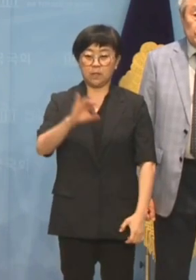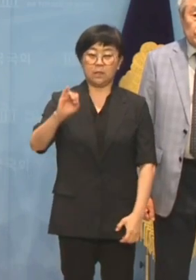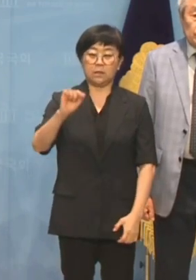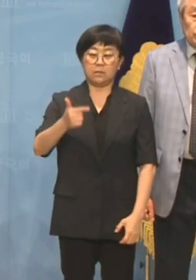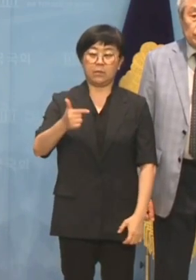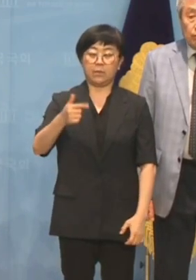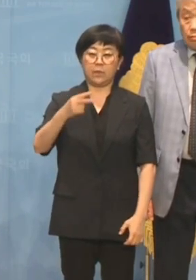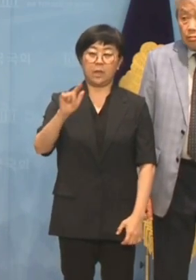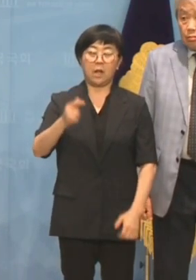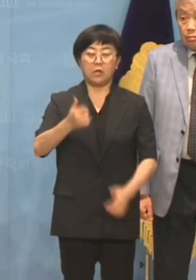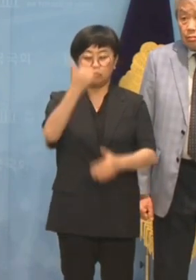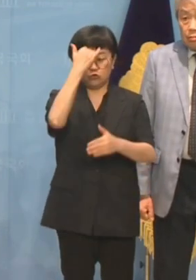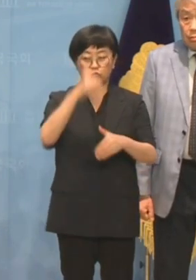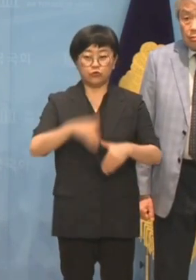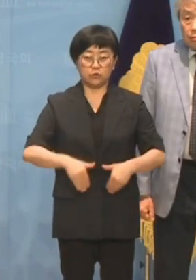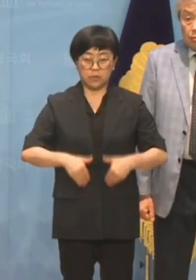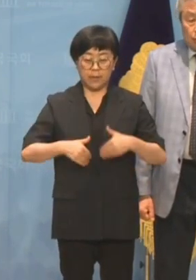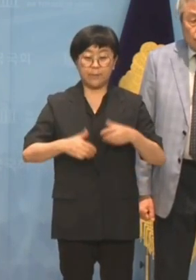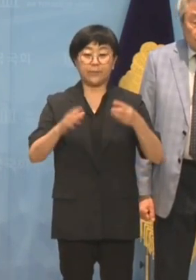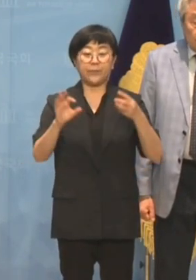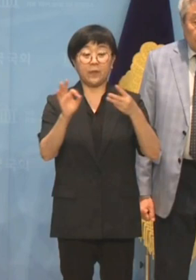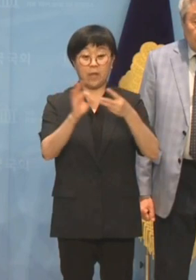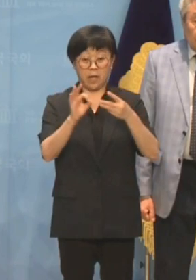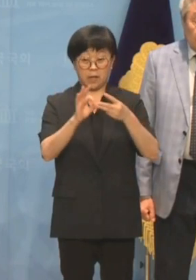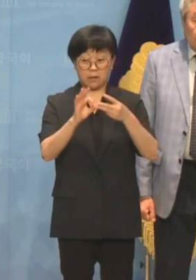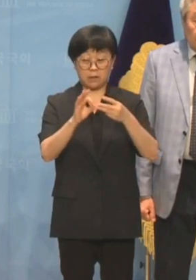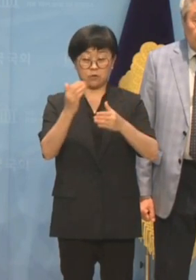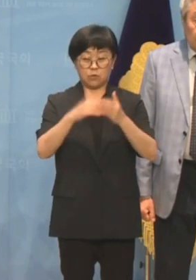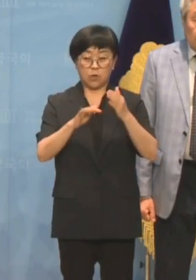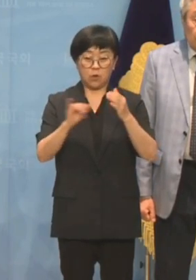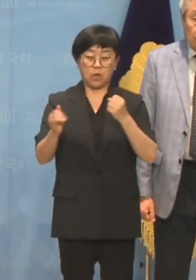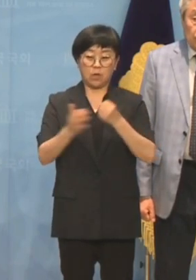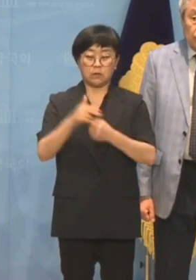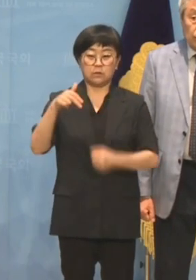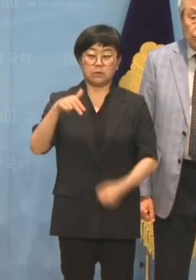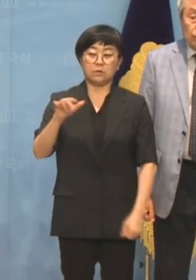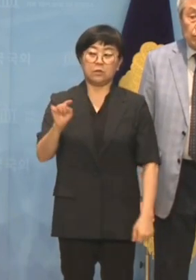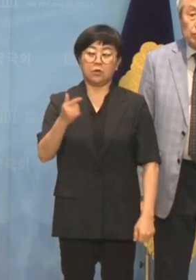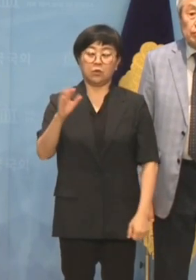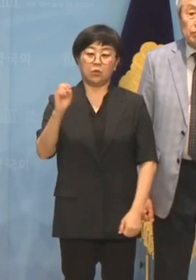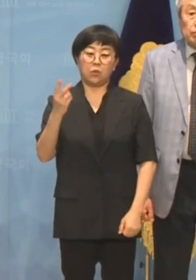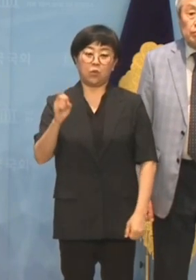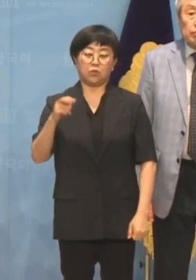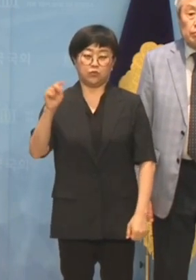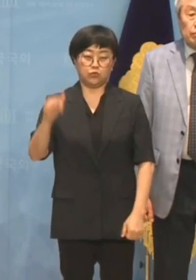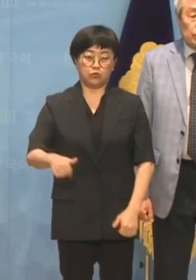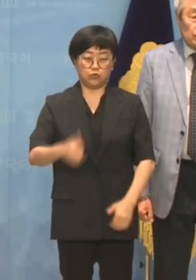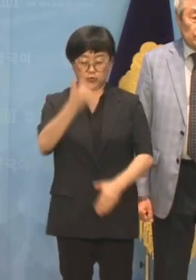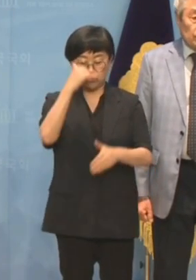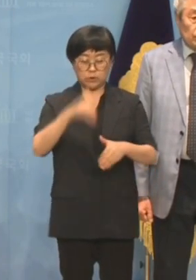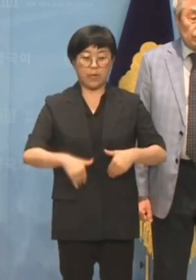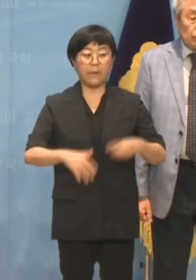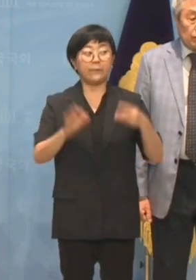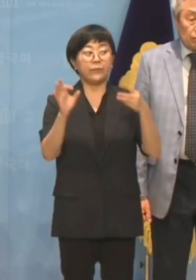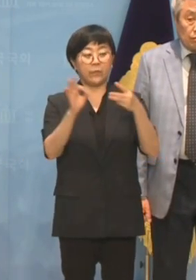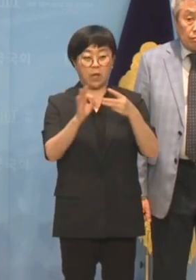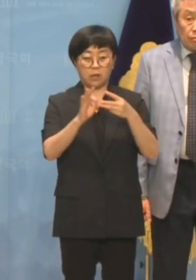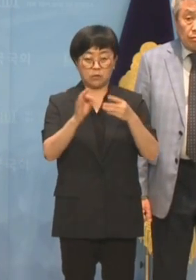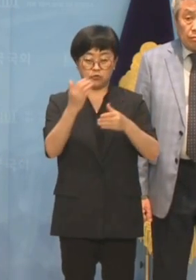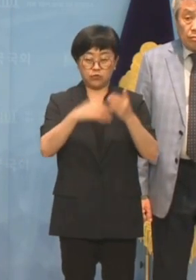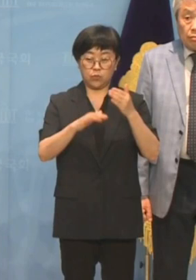이윤달 충남 태안유족회 회원 함께하셨습니다. 전영수 충남 태안유족회 회원